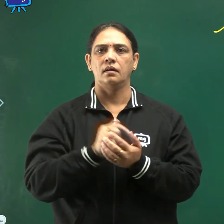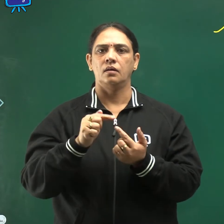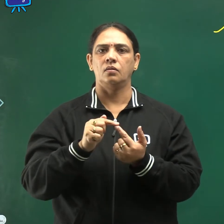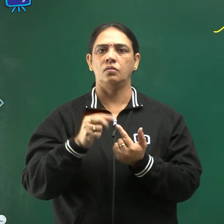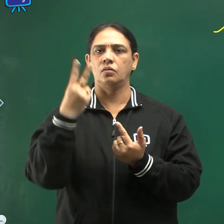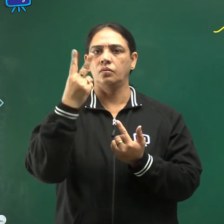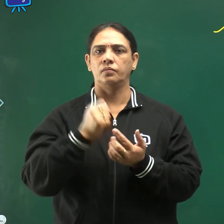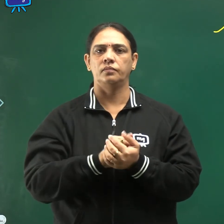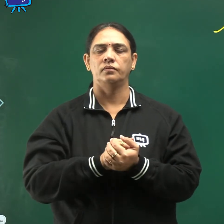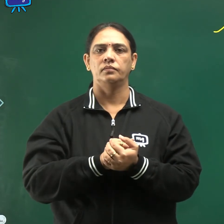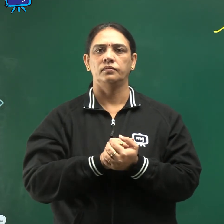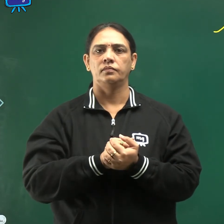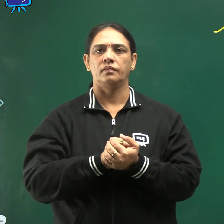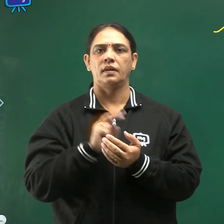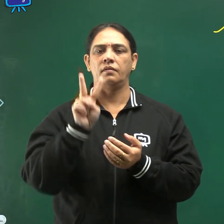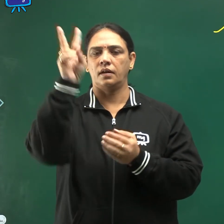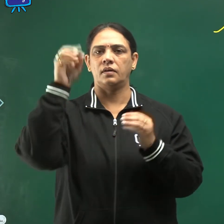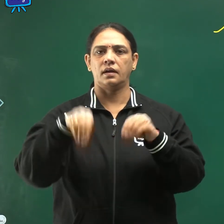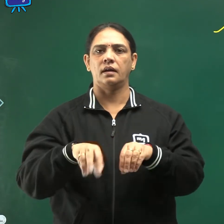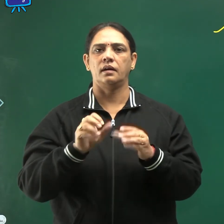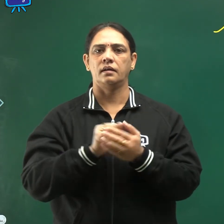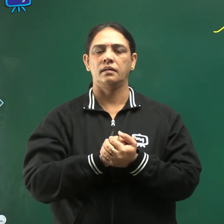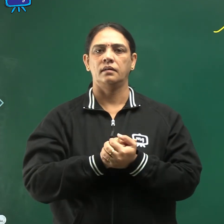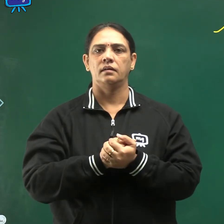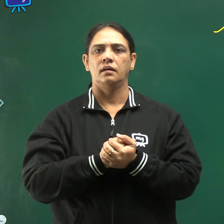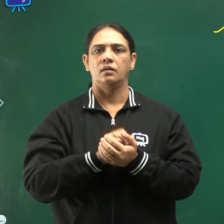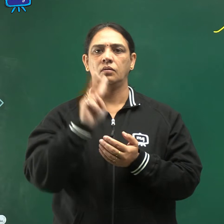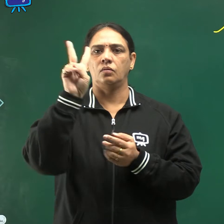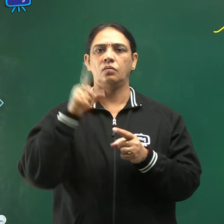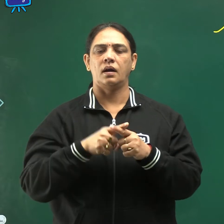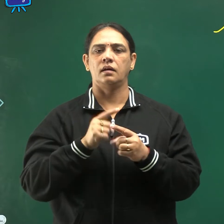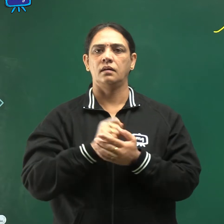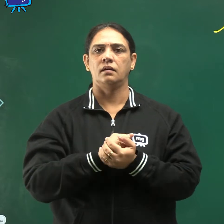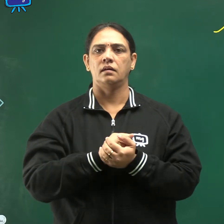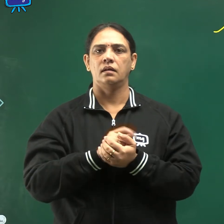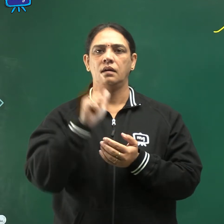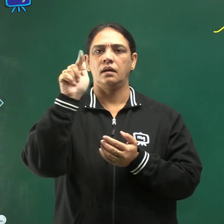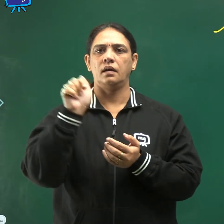1/√2। मान रखेंगे 2 गुणा